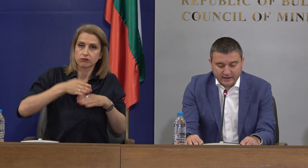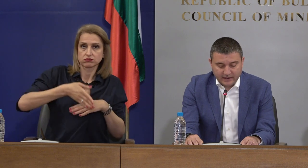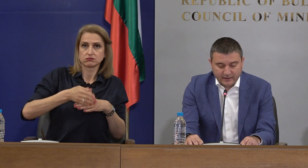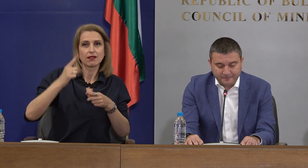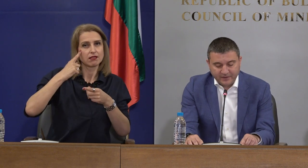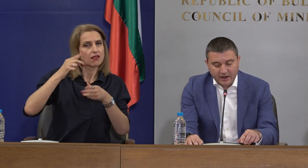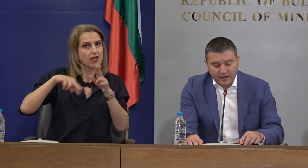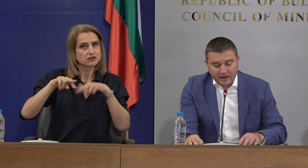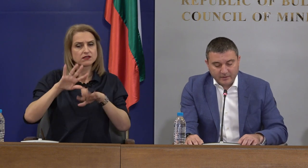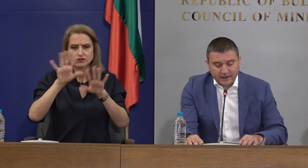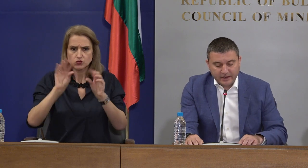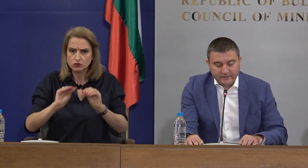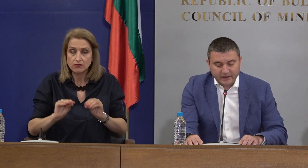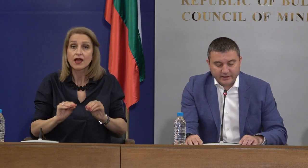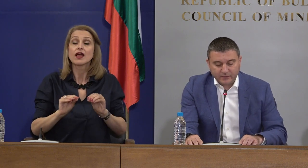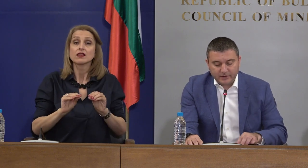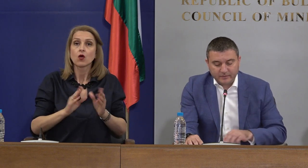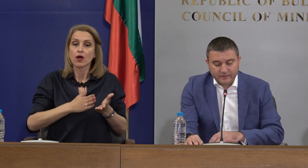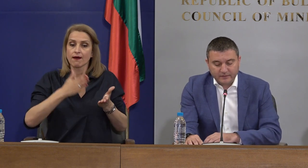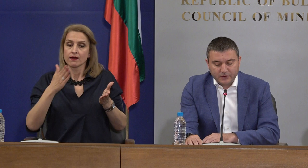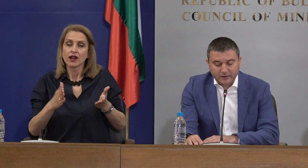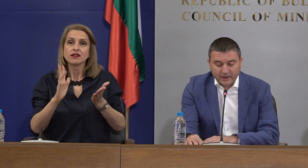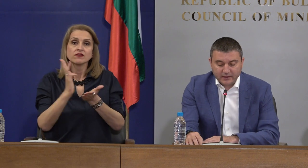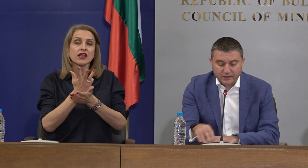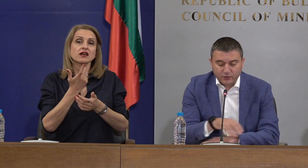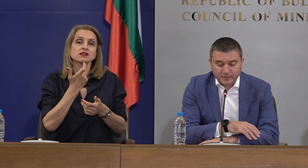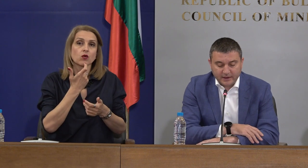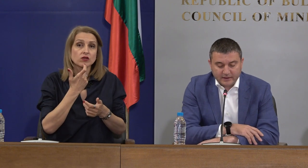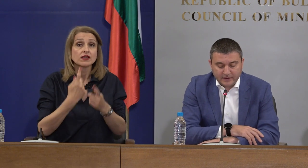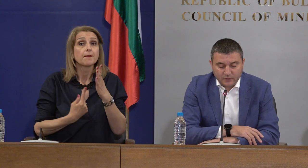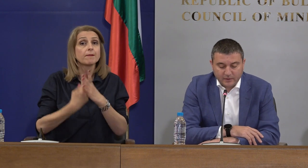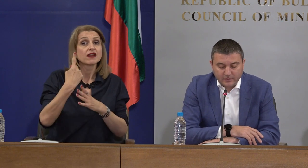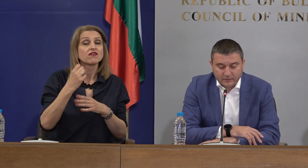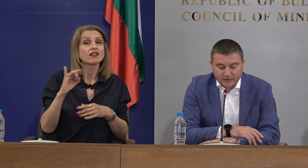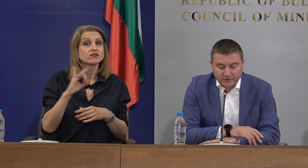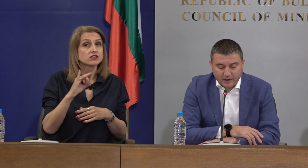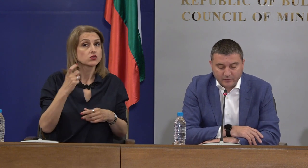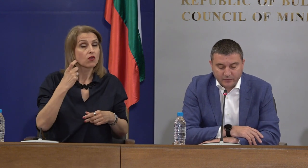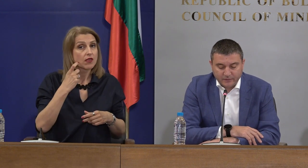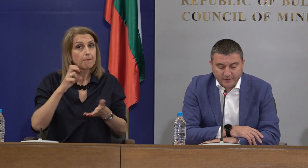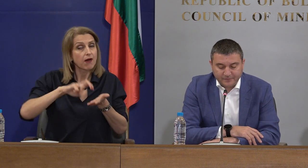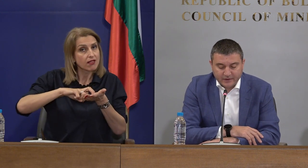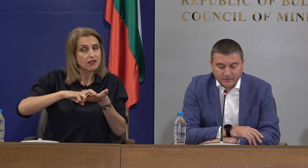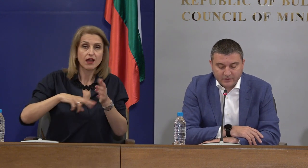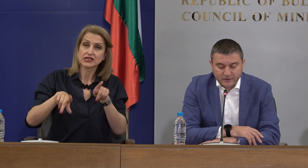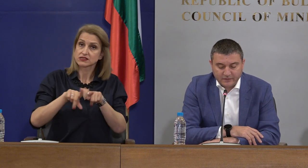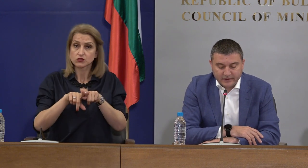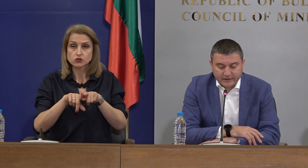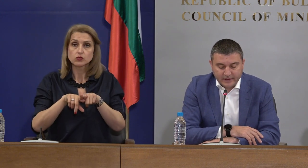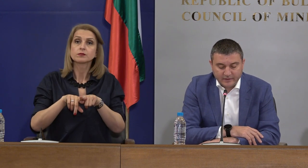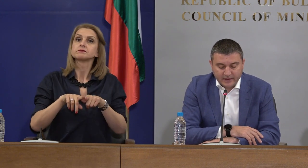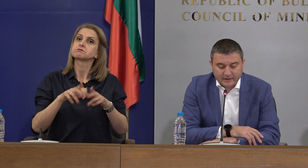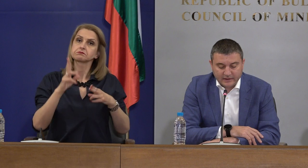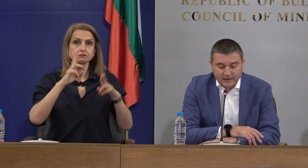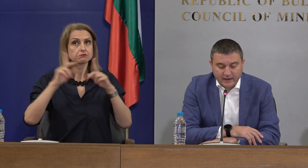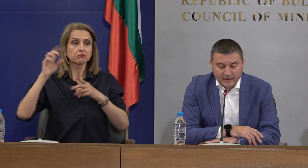сценарий на стрес-теста. Към края на 2019 година Първа инвестиционна банка също успя да изгради допълнителни капиталови буфери. Съгласно изискванията